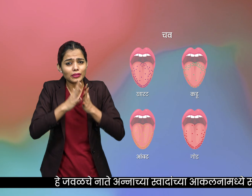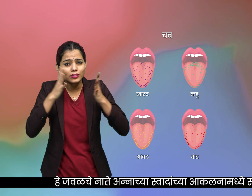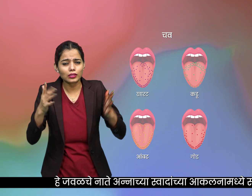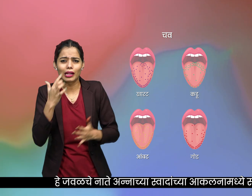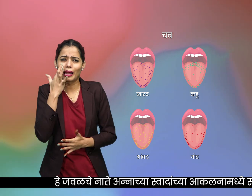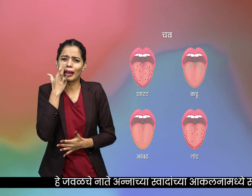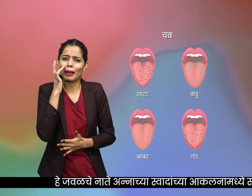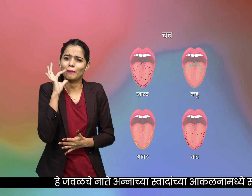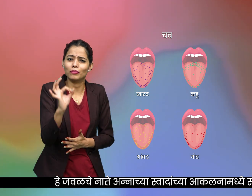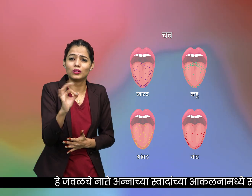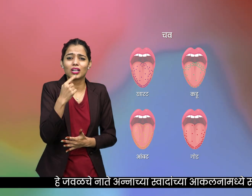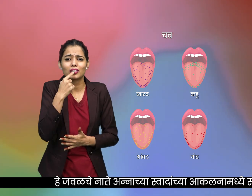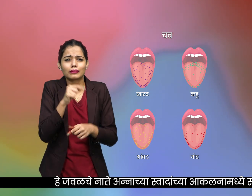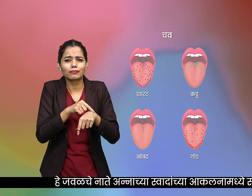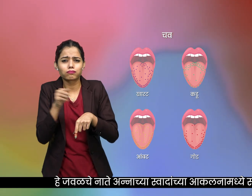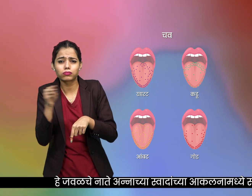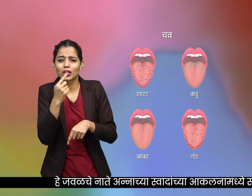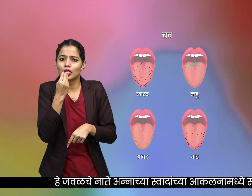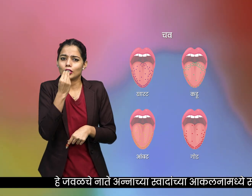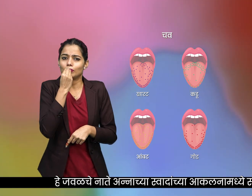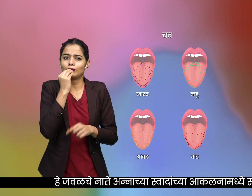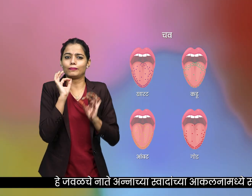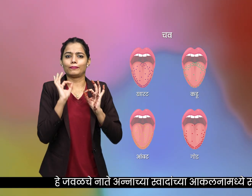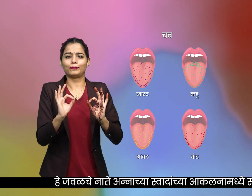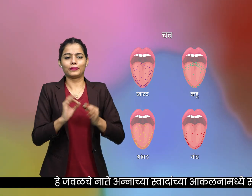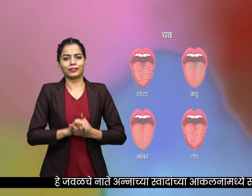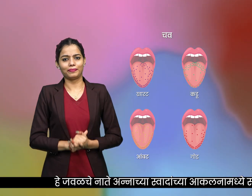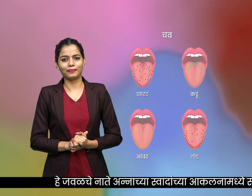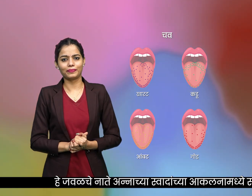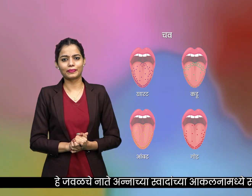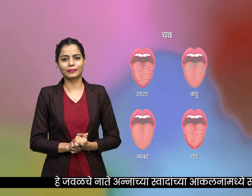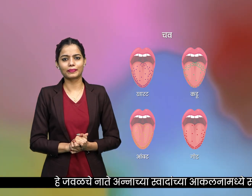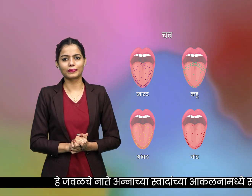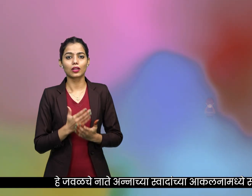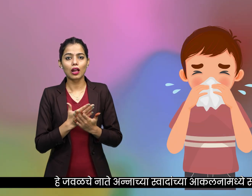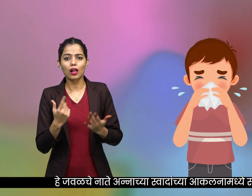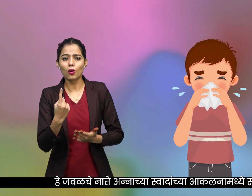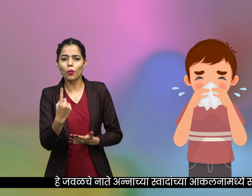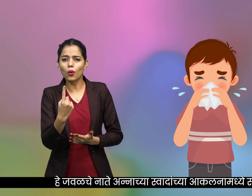हे जवळचे नाते अन्नाच्या स्वादाच्या आकलनामध्ये सर्वात स्पष्ट आहे.